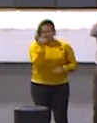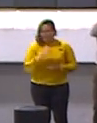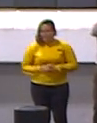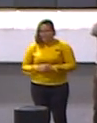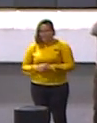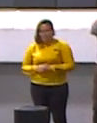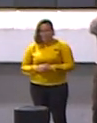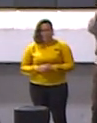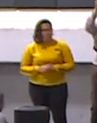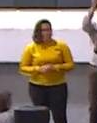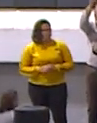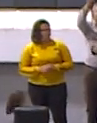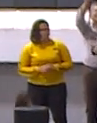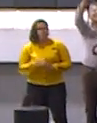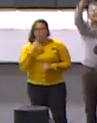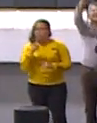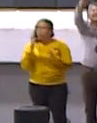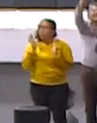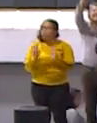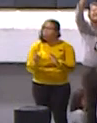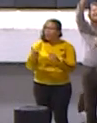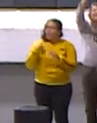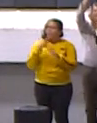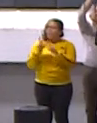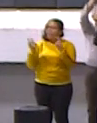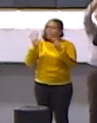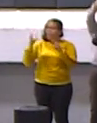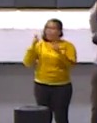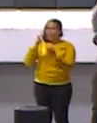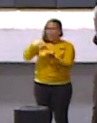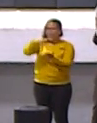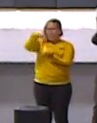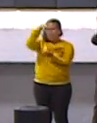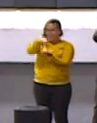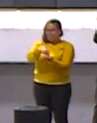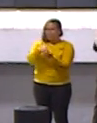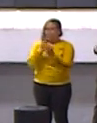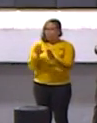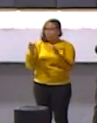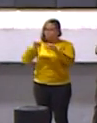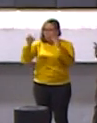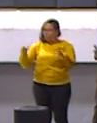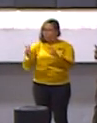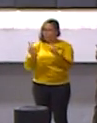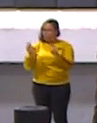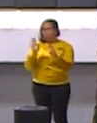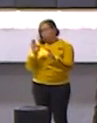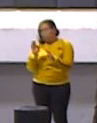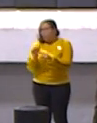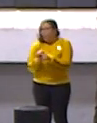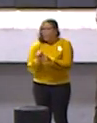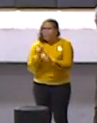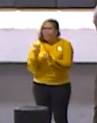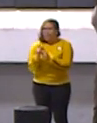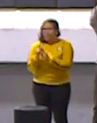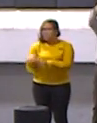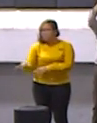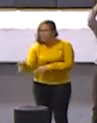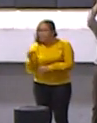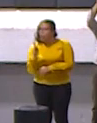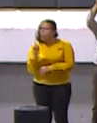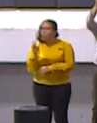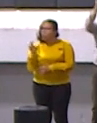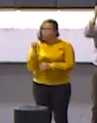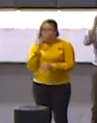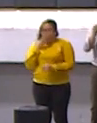aparato gimnástico que dentro de la terminología popular y vulgar pero práctica simulaba un